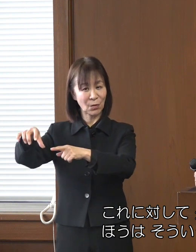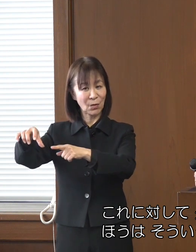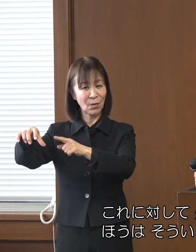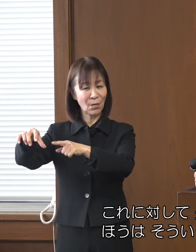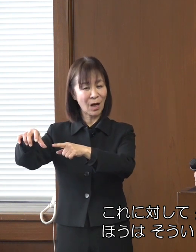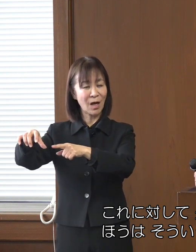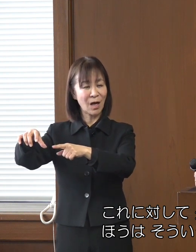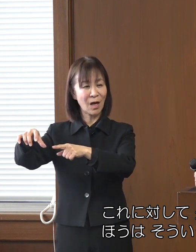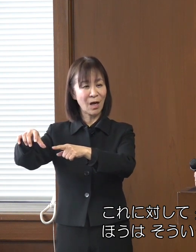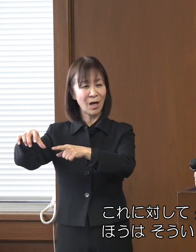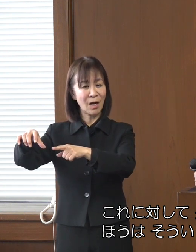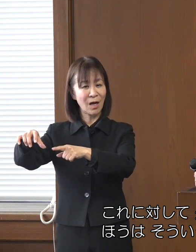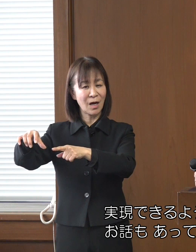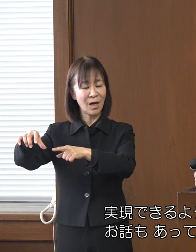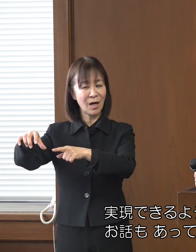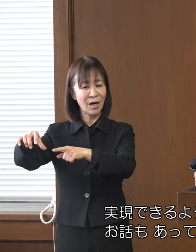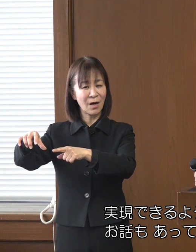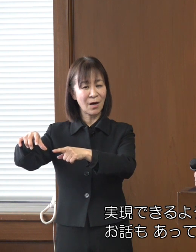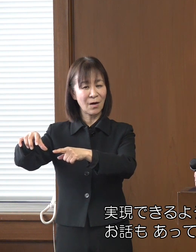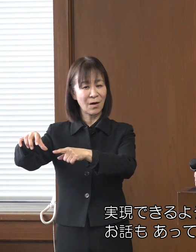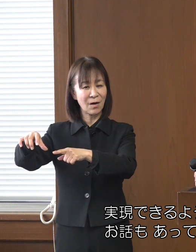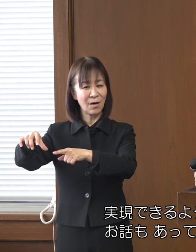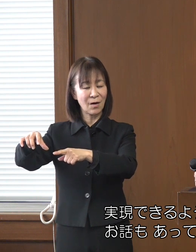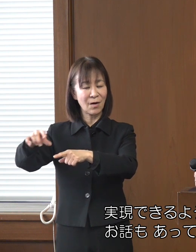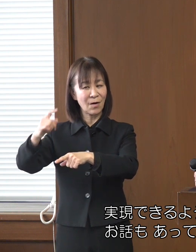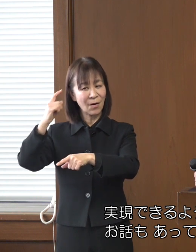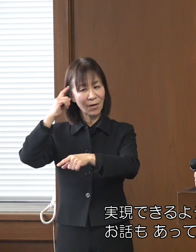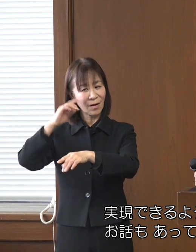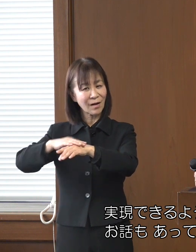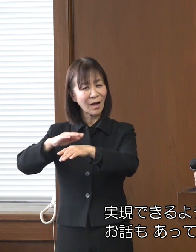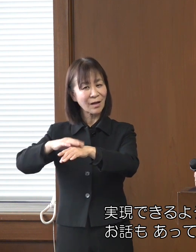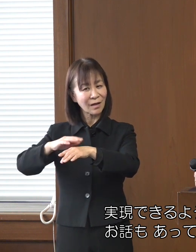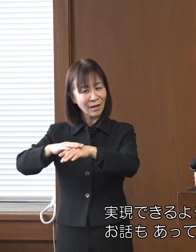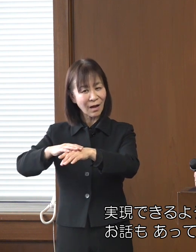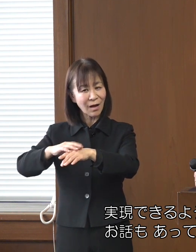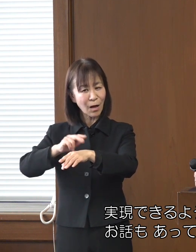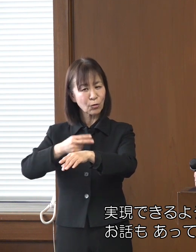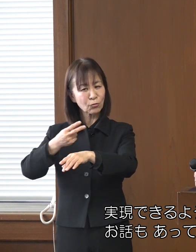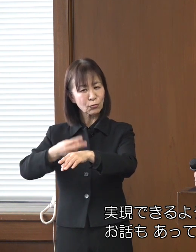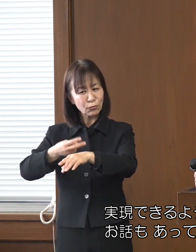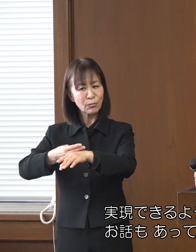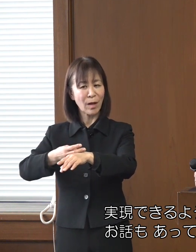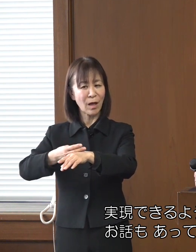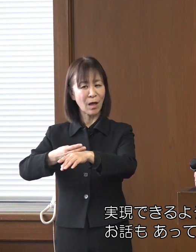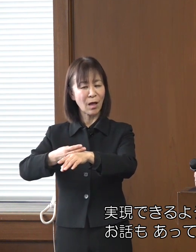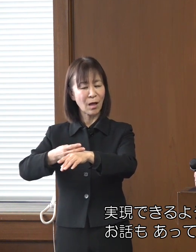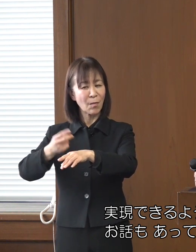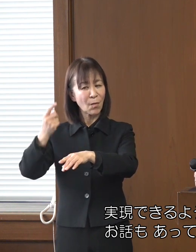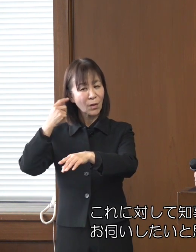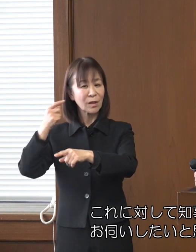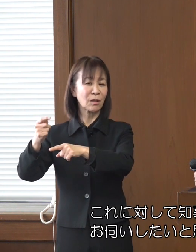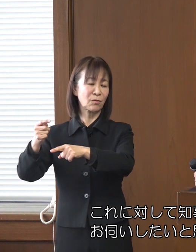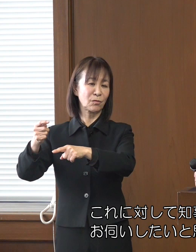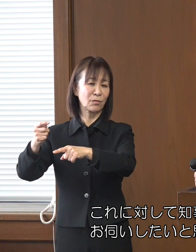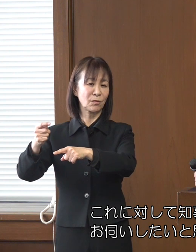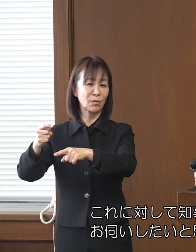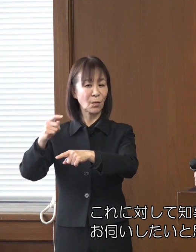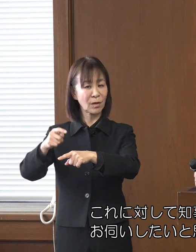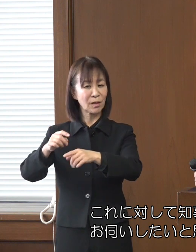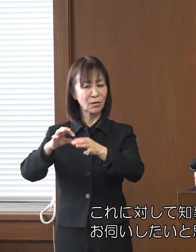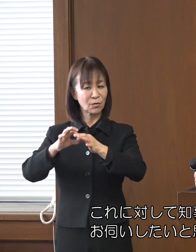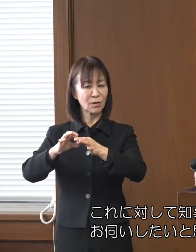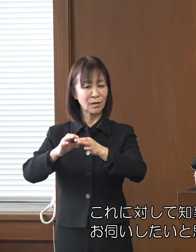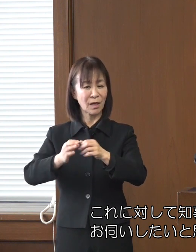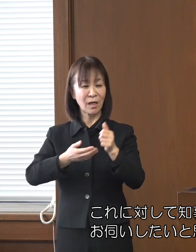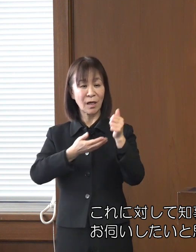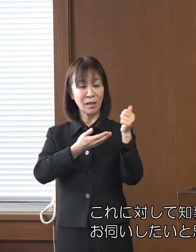そういうルートを通すようなことを、まあ、実現できるように動いていくというような話もあっております。これに対して知事のお